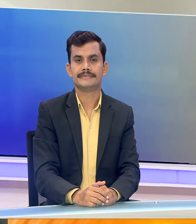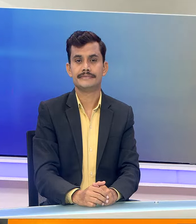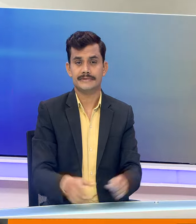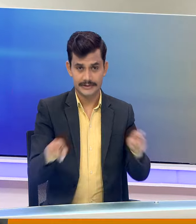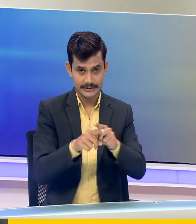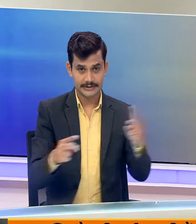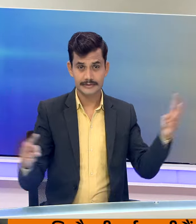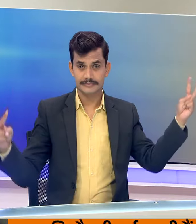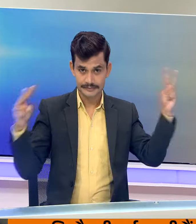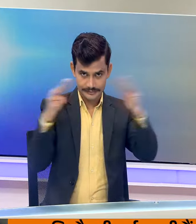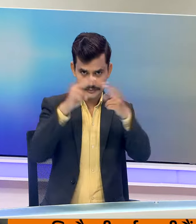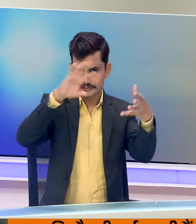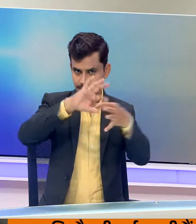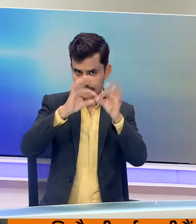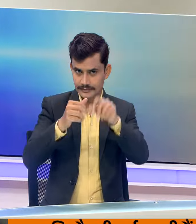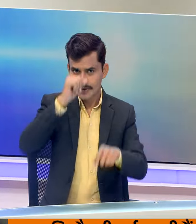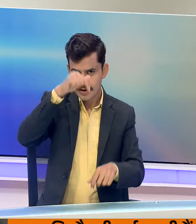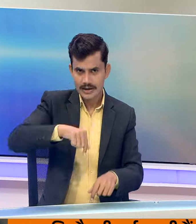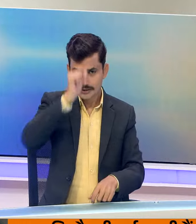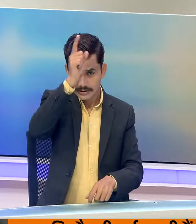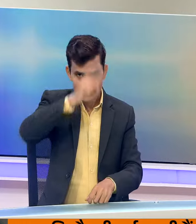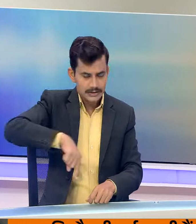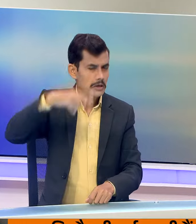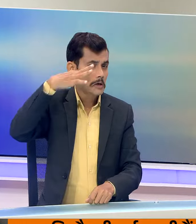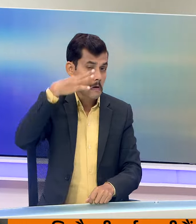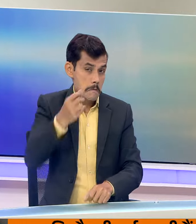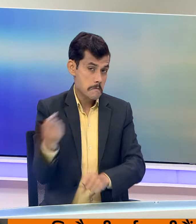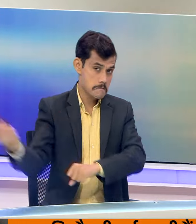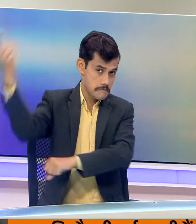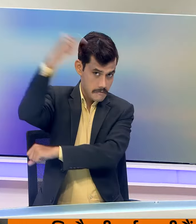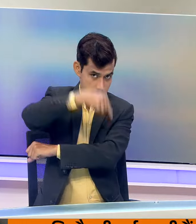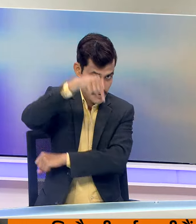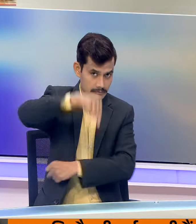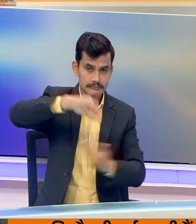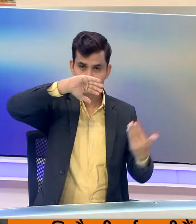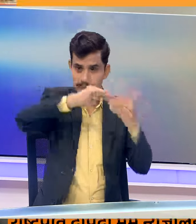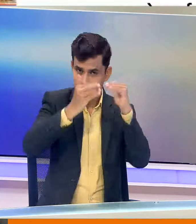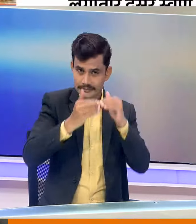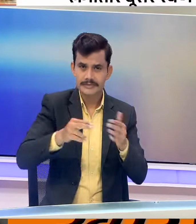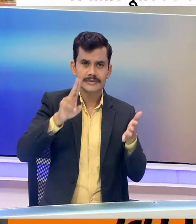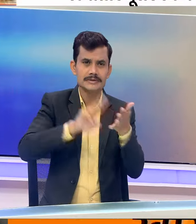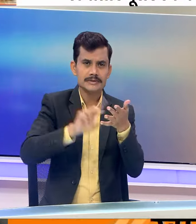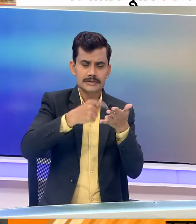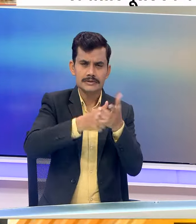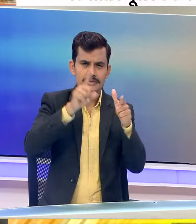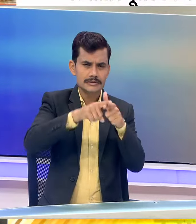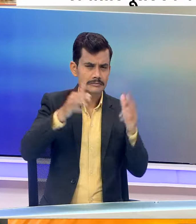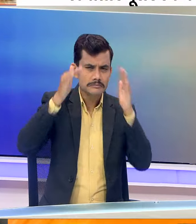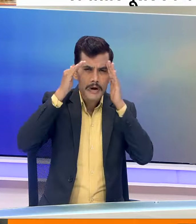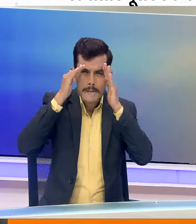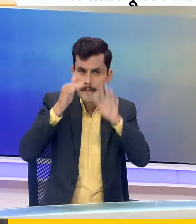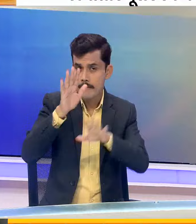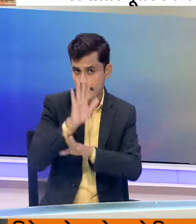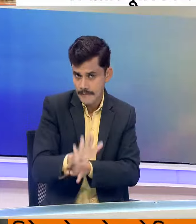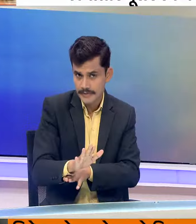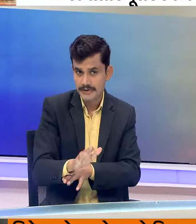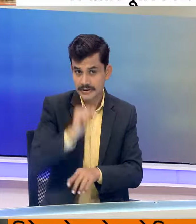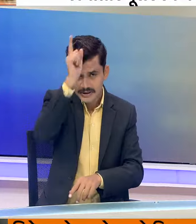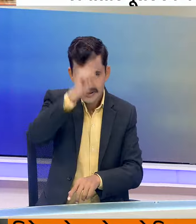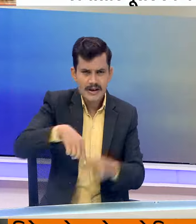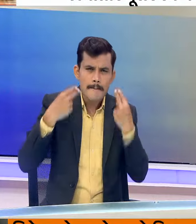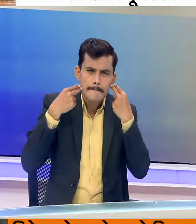वहीं पेरिस ओलंपिक में आज भारत के लिए अहम दिन है। आज के मुकाबलों की बात करें तो नीरज चोपड़ा पर सभी की निगाहें रहेंगी। भारत